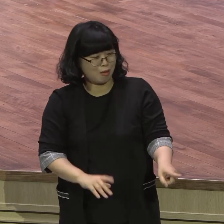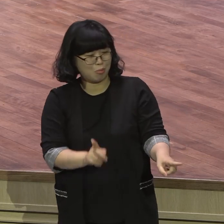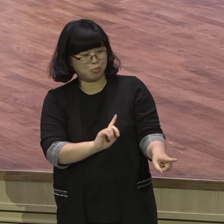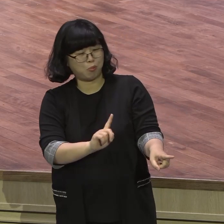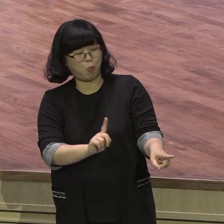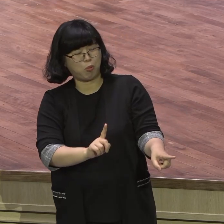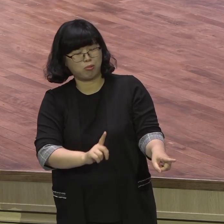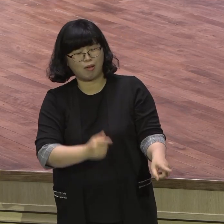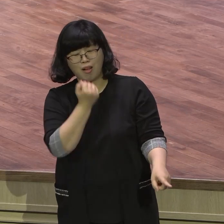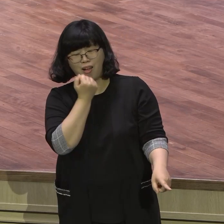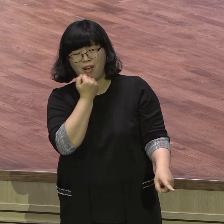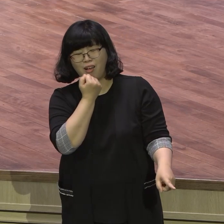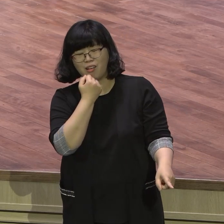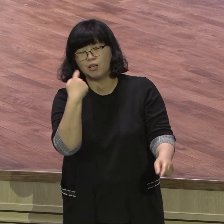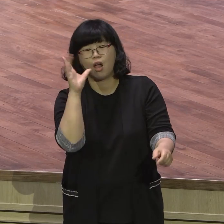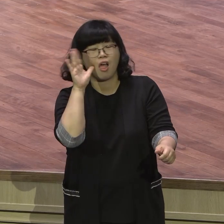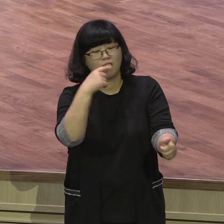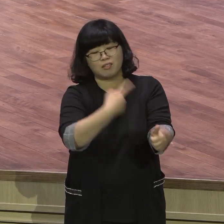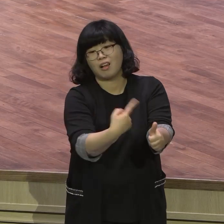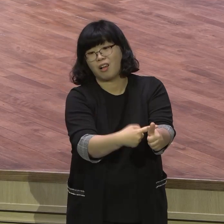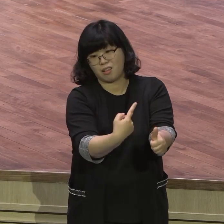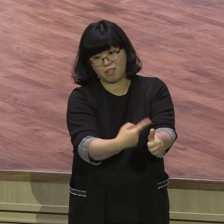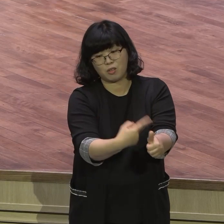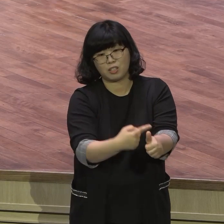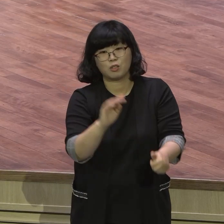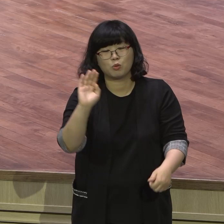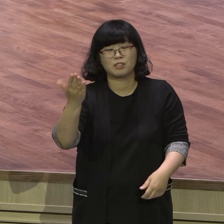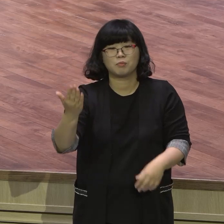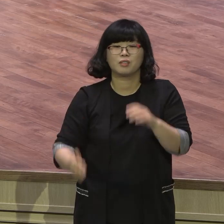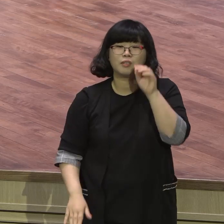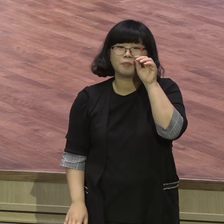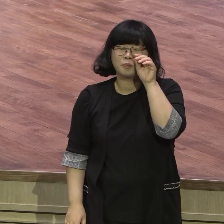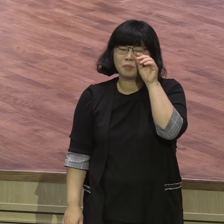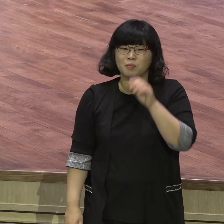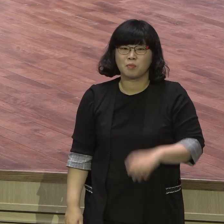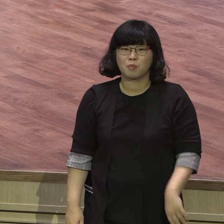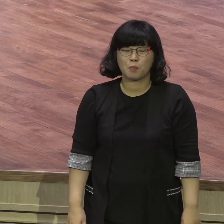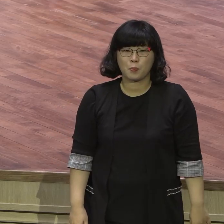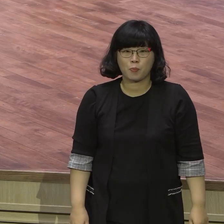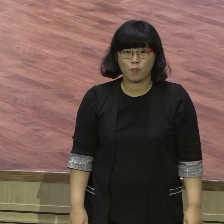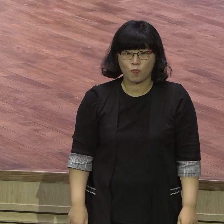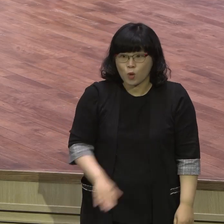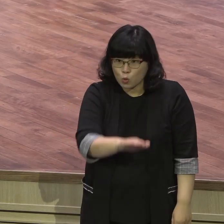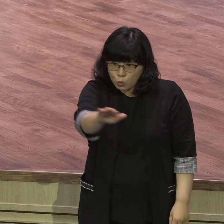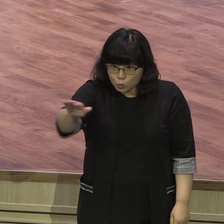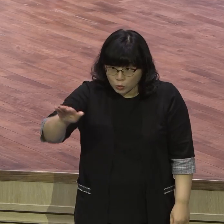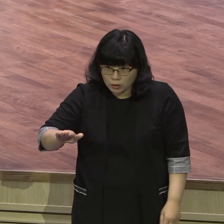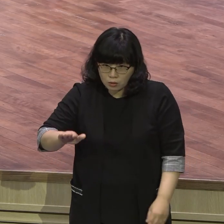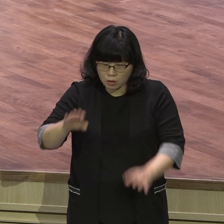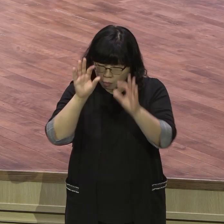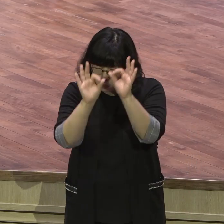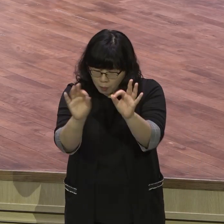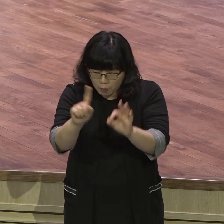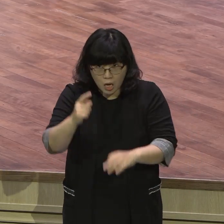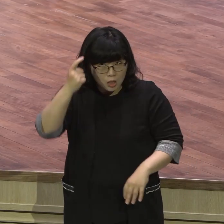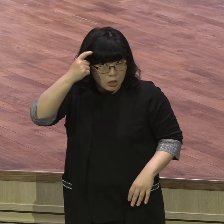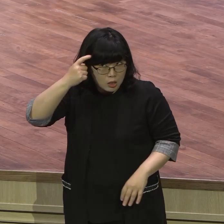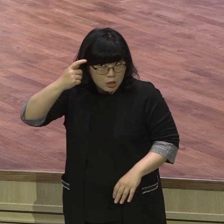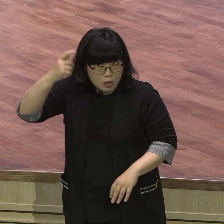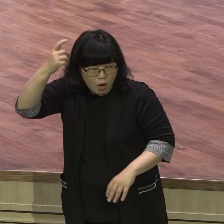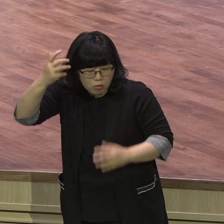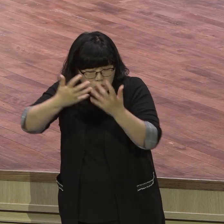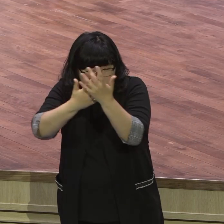오늘 말씀 통해 우리가 붙잡아야 할 것이 뭐냐 영적 혼합주의에서 빠져나게 돼요. 영적